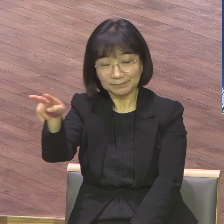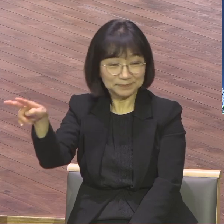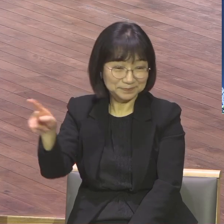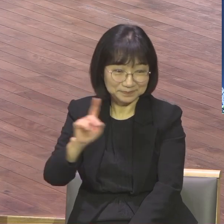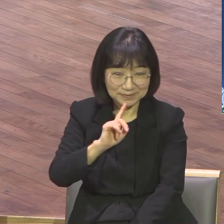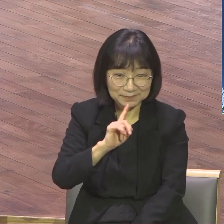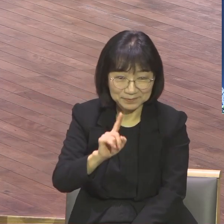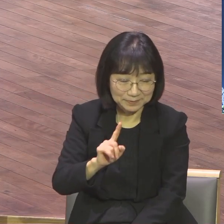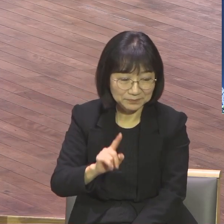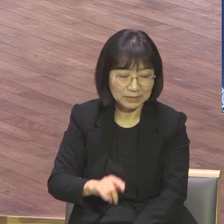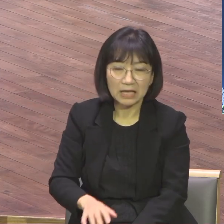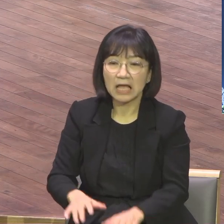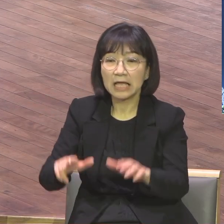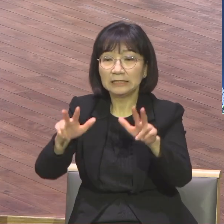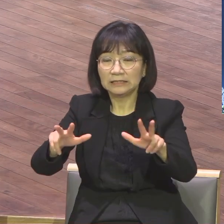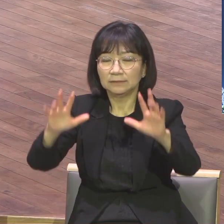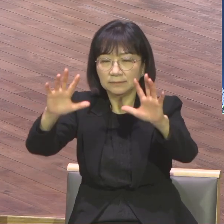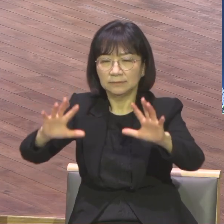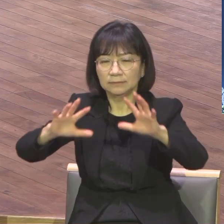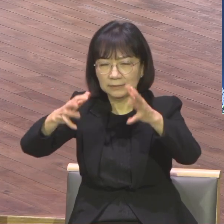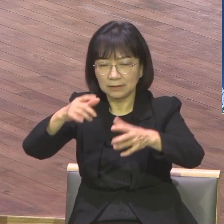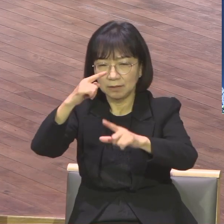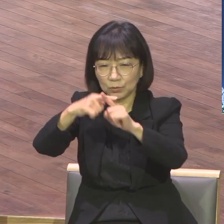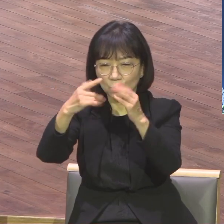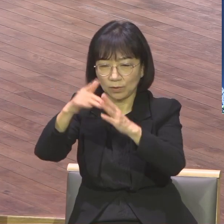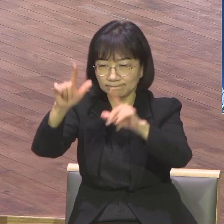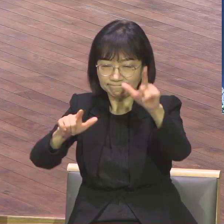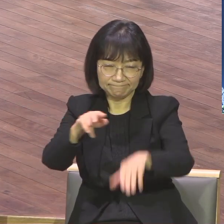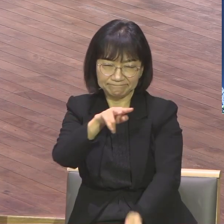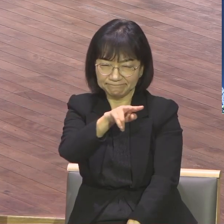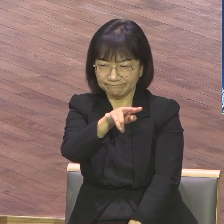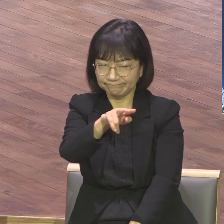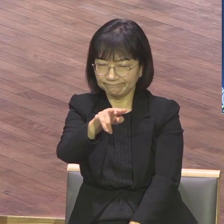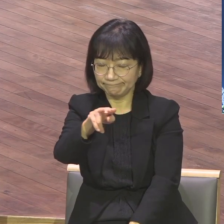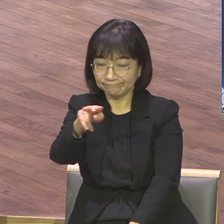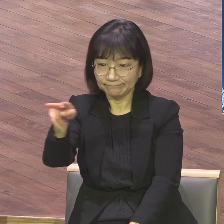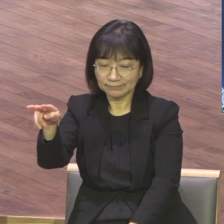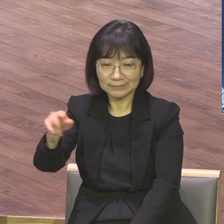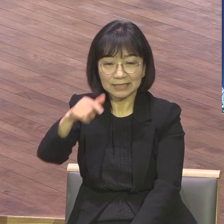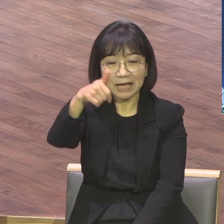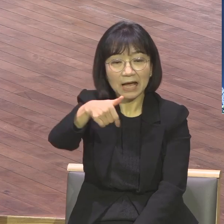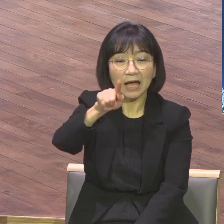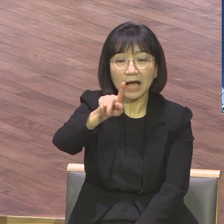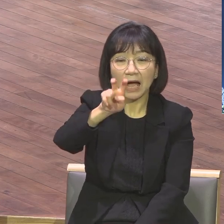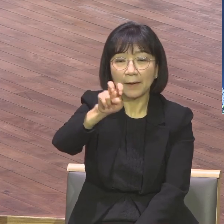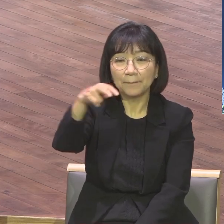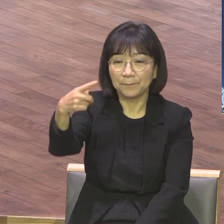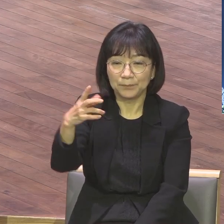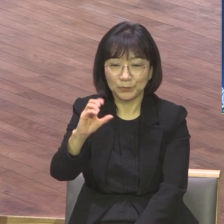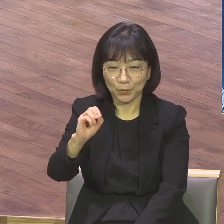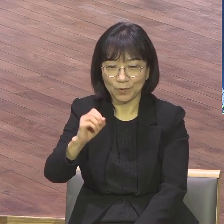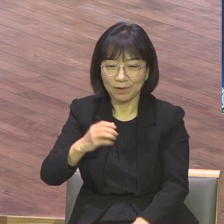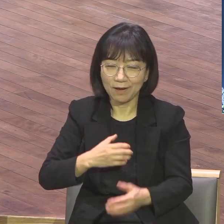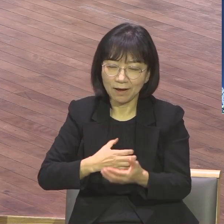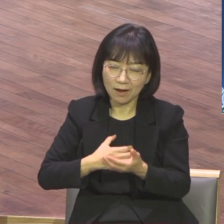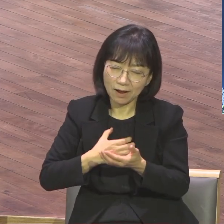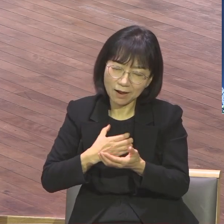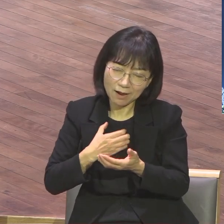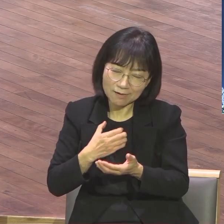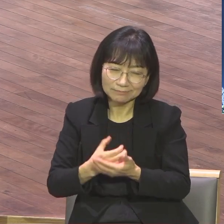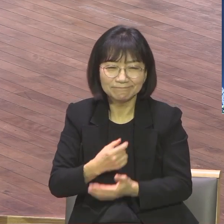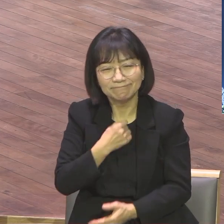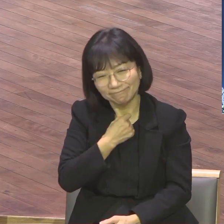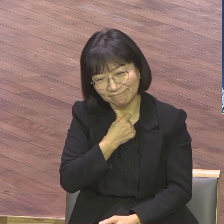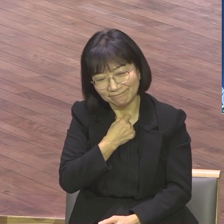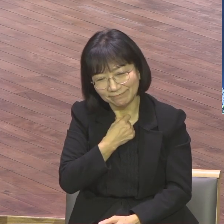현재 세계교회의 모습. 요즘 교회는 감동을 받으려고 하지만 움직이려고는